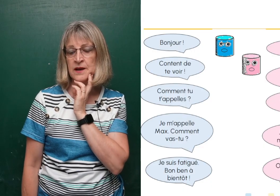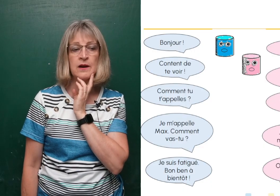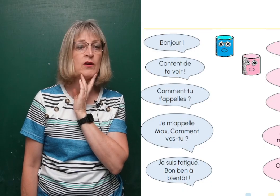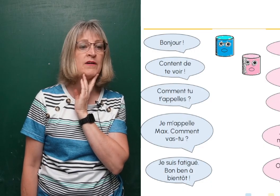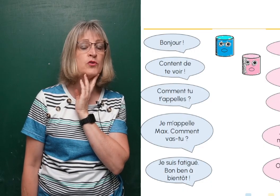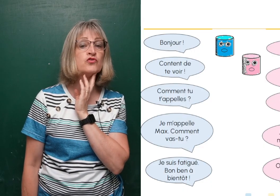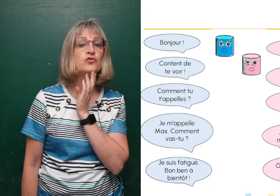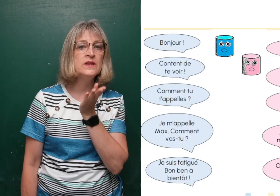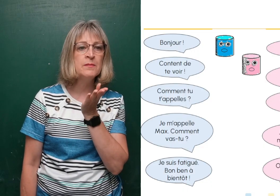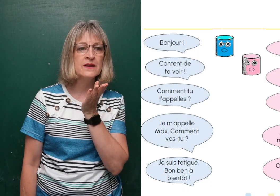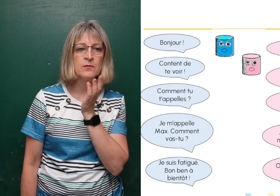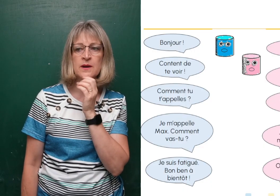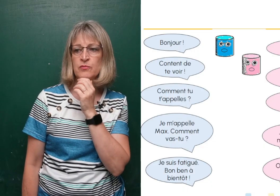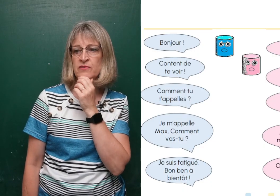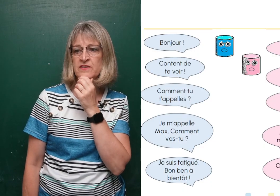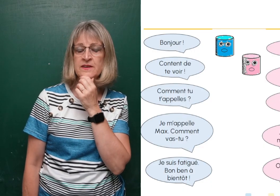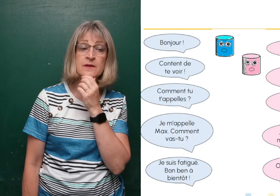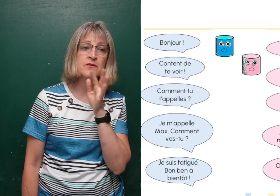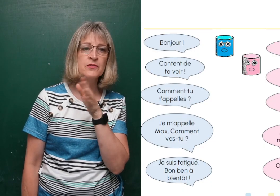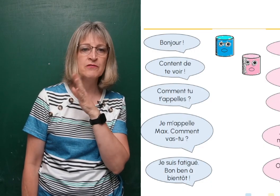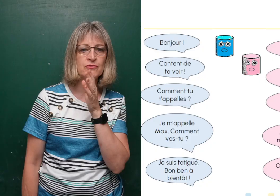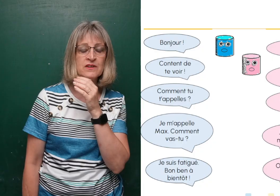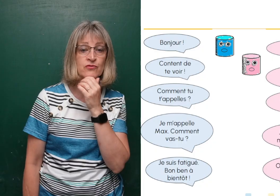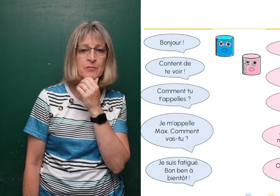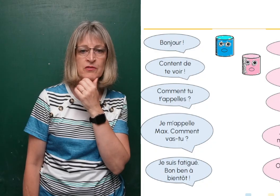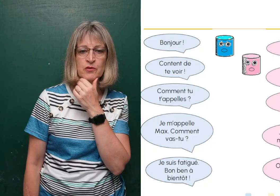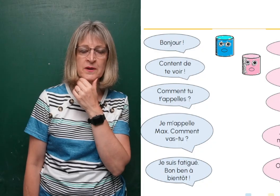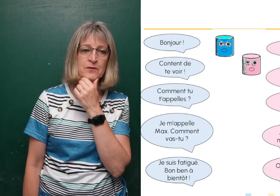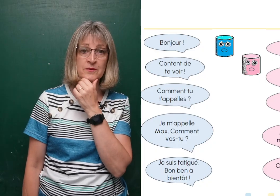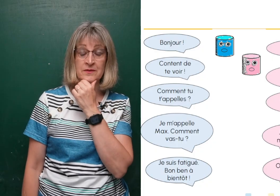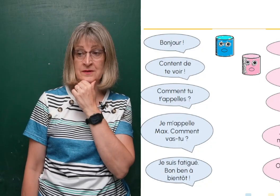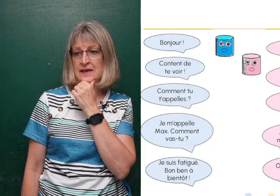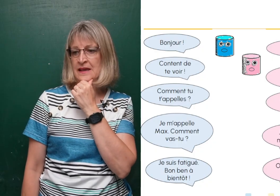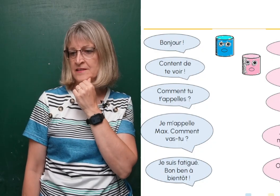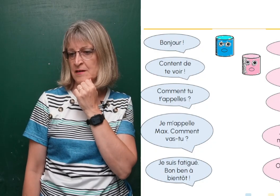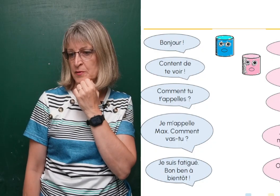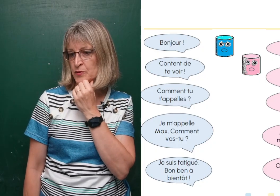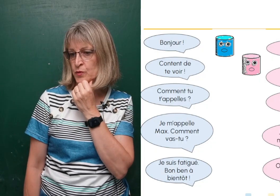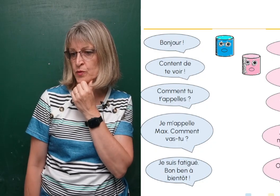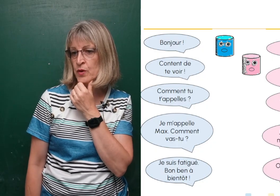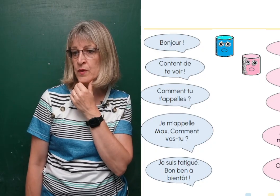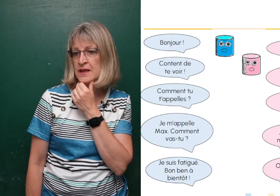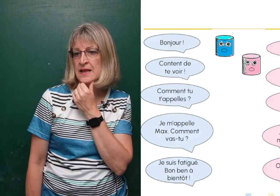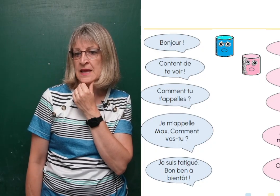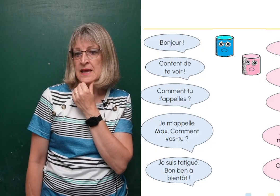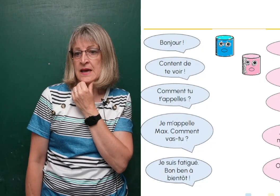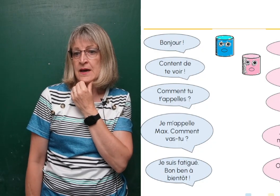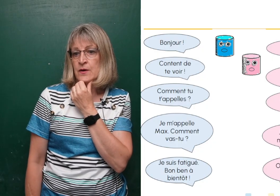alors là on va prendre Julie par exemple, hein, pour faciliter, parce que si vous devez tous apprendre votre prénom, ça va prendre trop de temps.